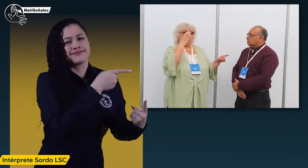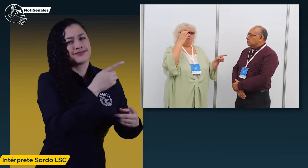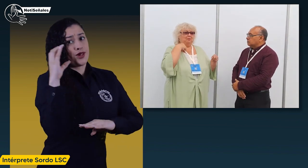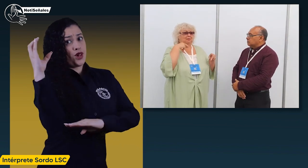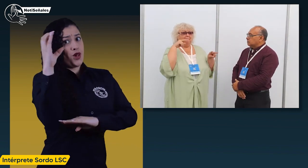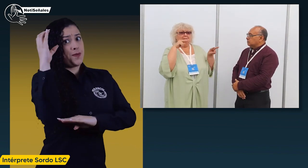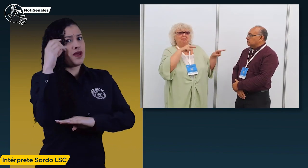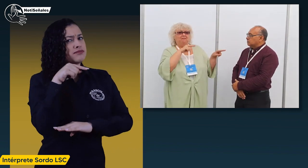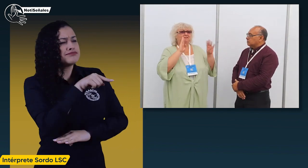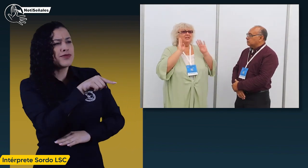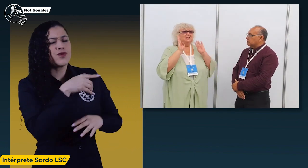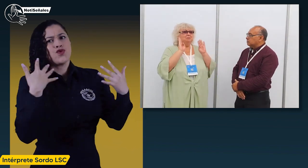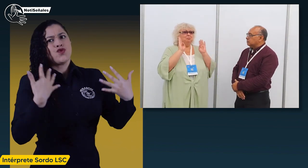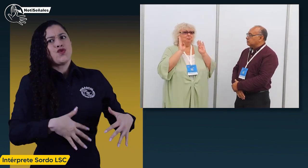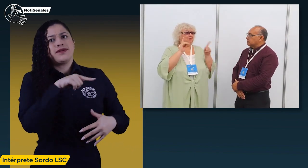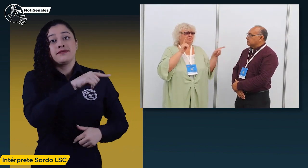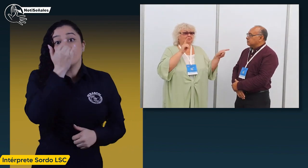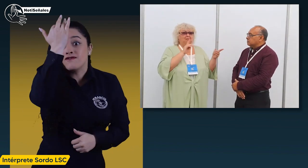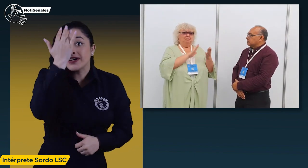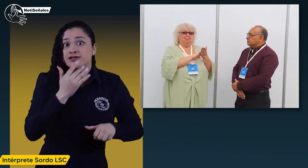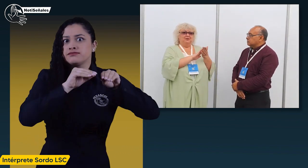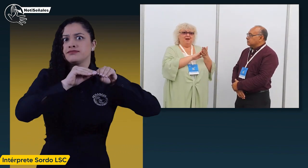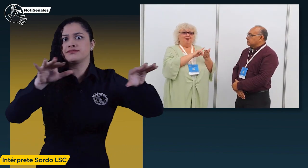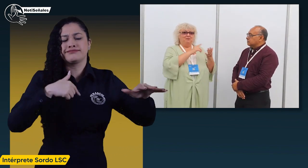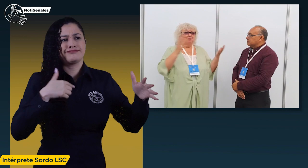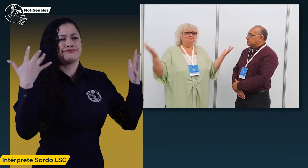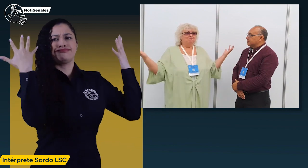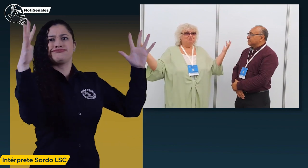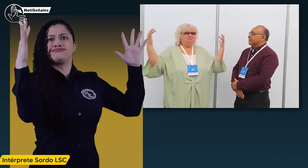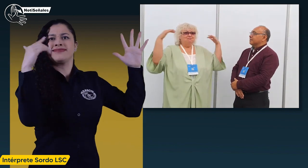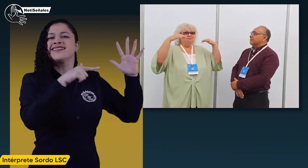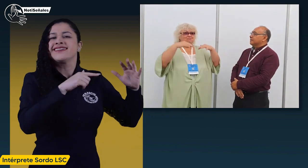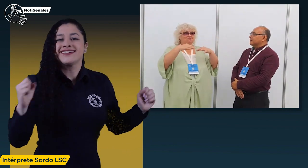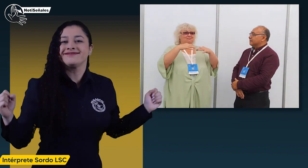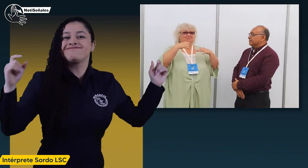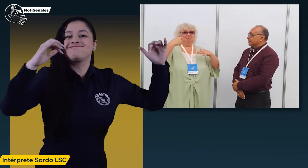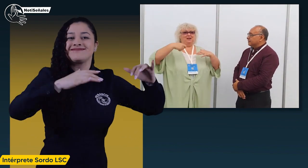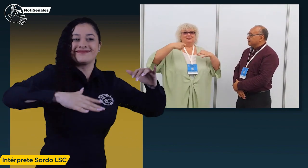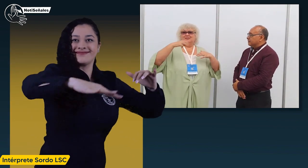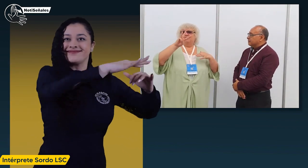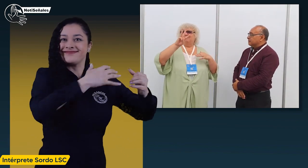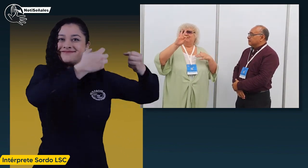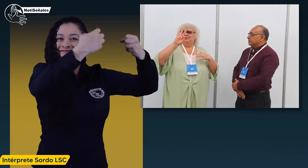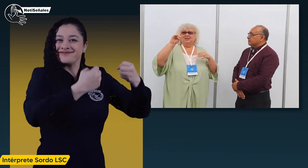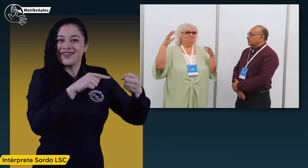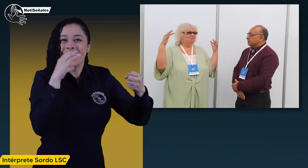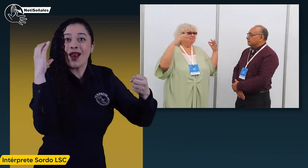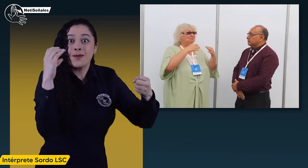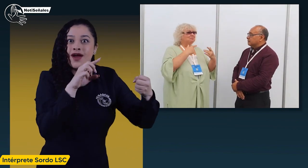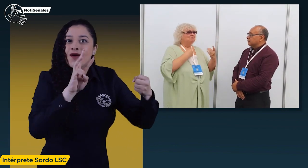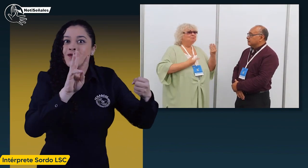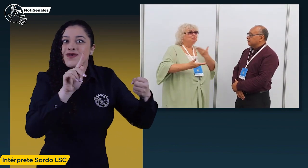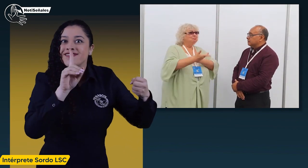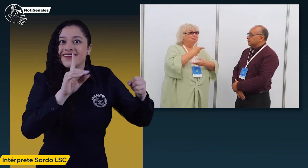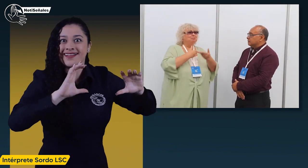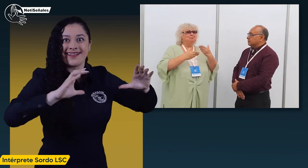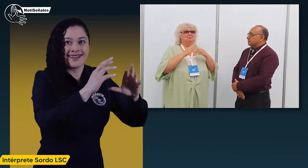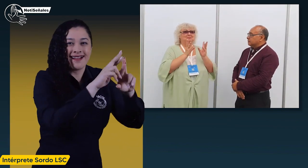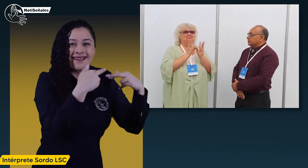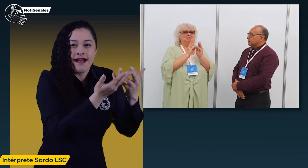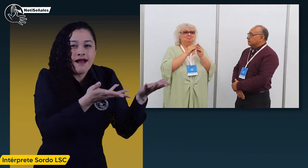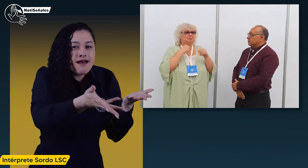miceña es esta primero Quiero felicitar a los colombianos porque vi las publicaciones de Facebook del evento en su país